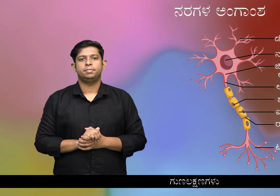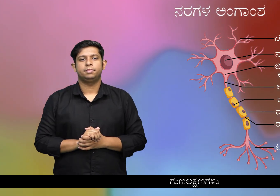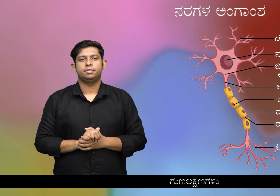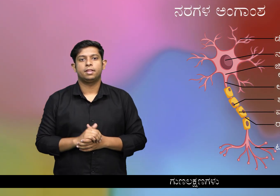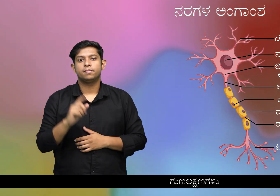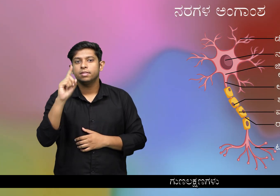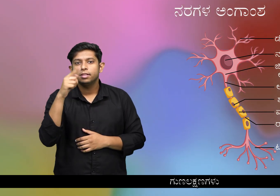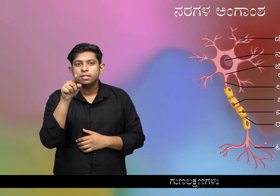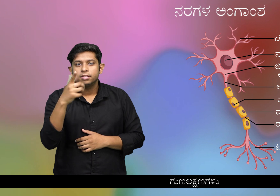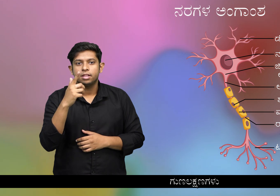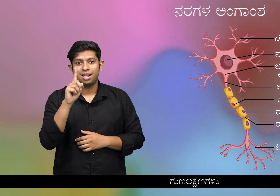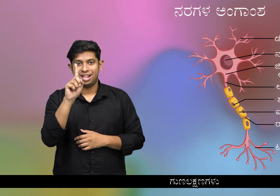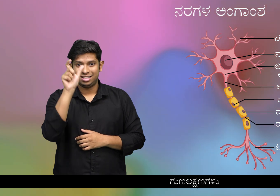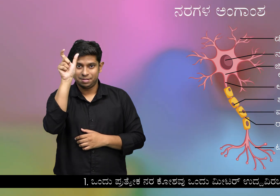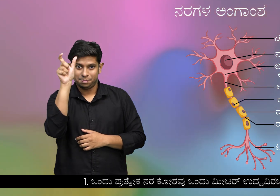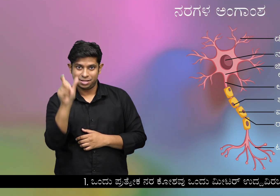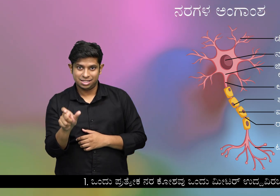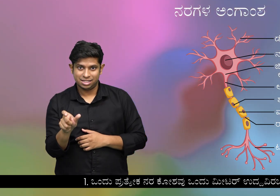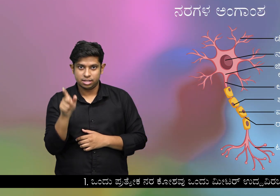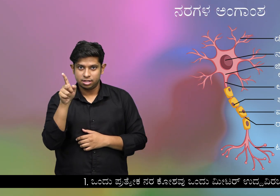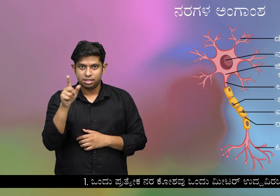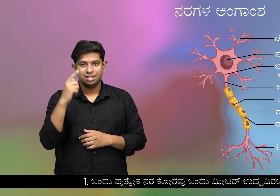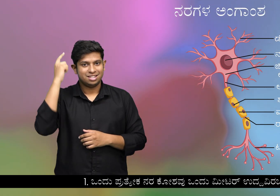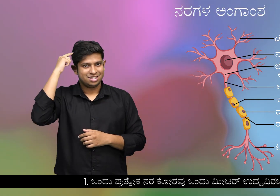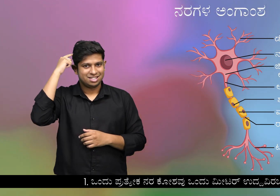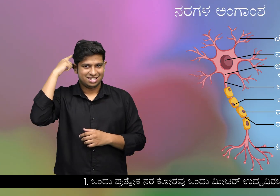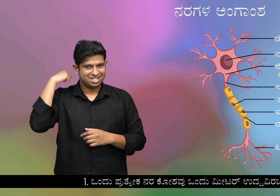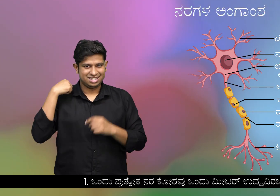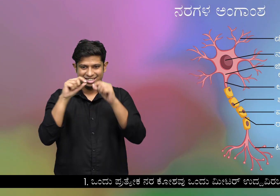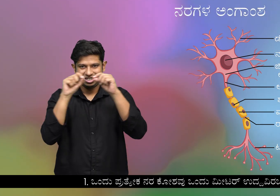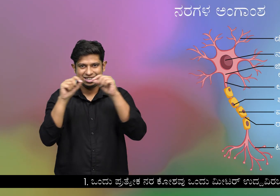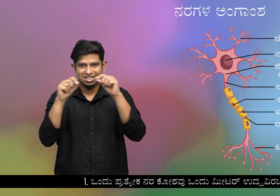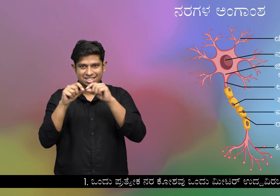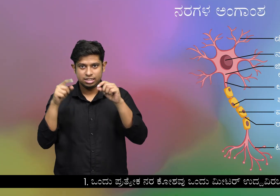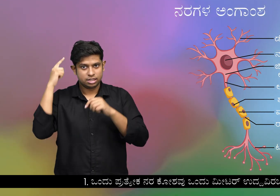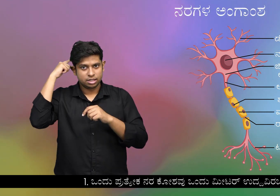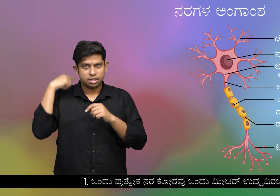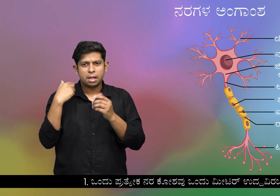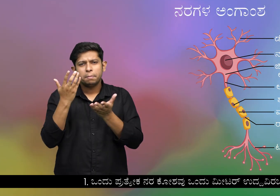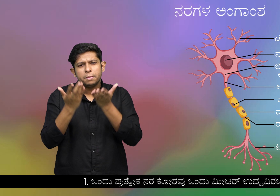ಗುಣಲಕ್ಷಣಗಳು. ಒಂದು ಪ್ರತ್ಯೇಕ ನರ ಕೋಶವು 1 ಮೀಟರ್ ಉದ್ದವಿರಬಹುದು.